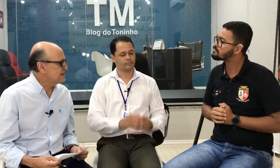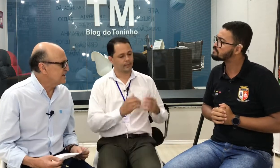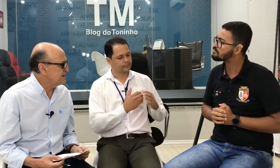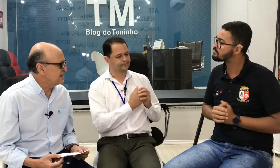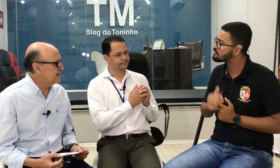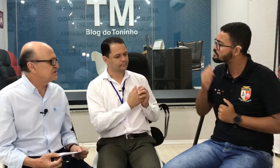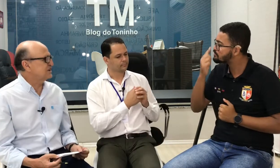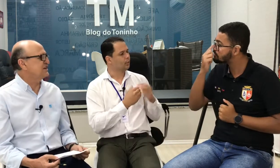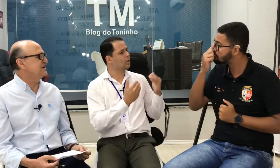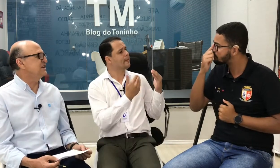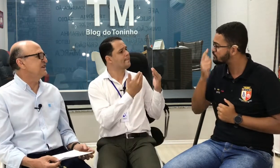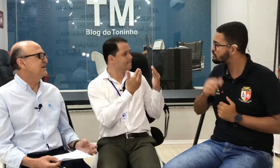você adquirir